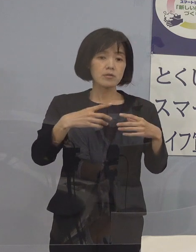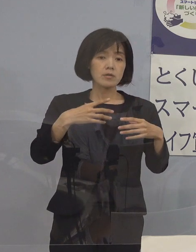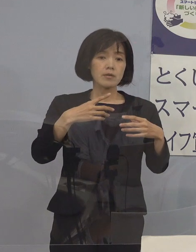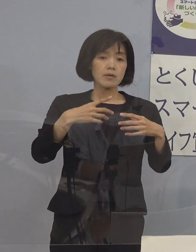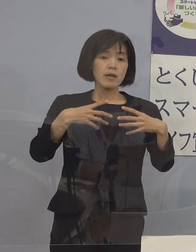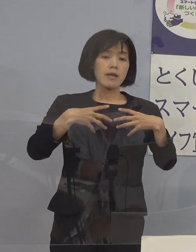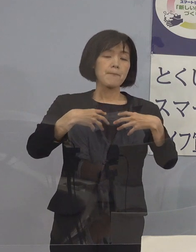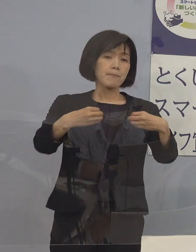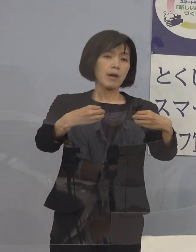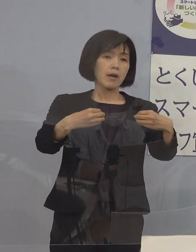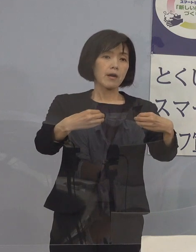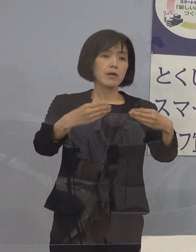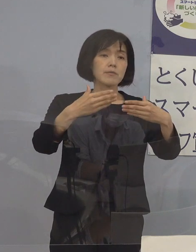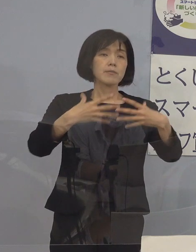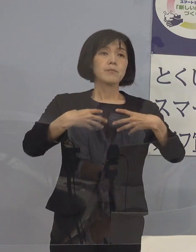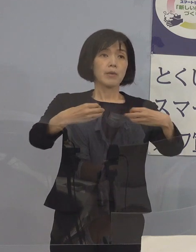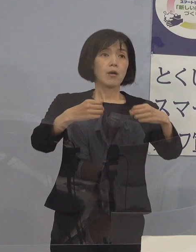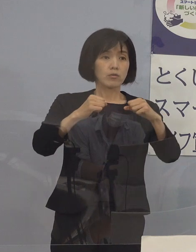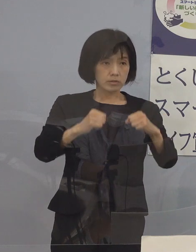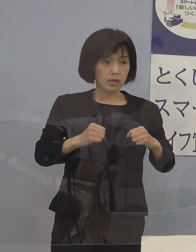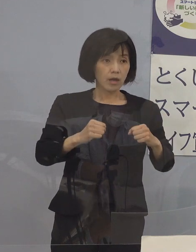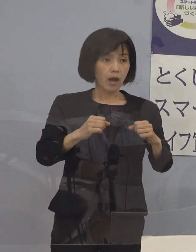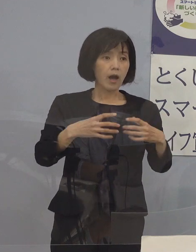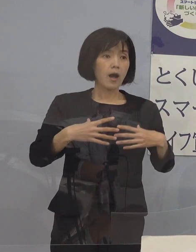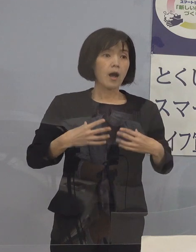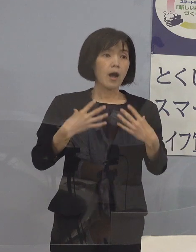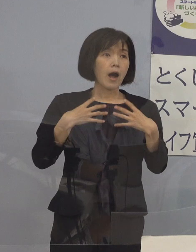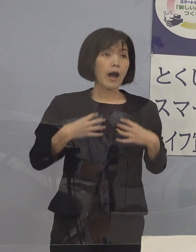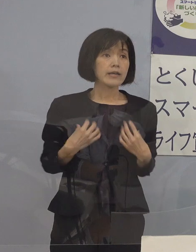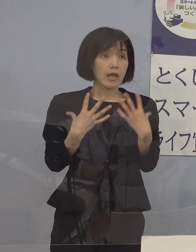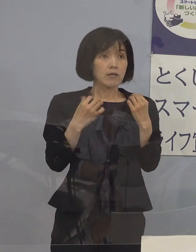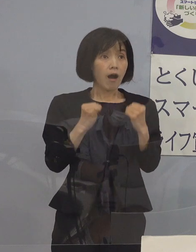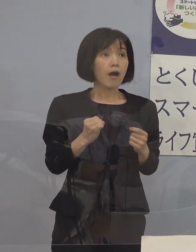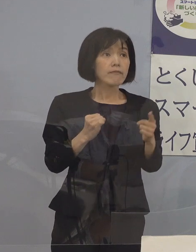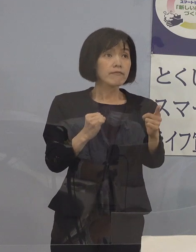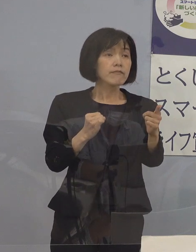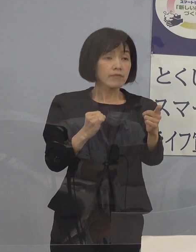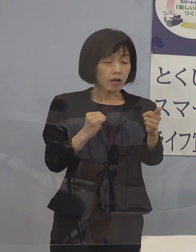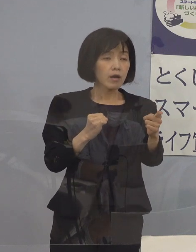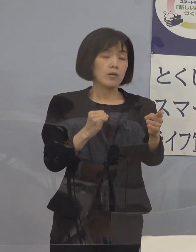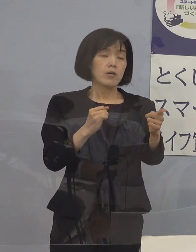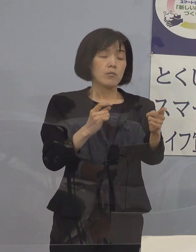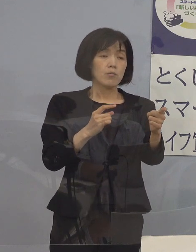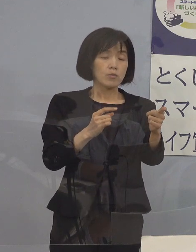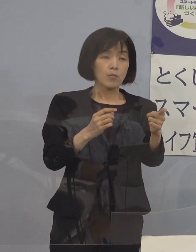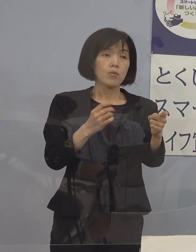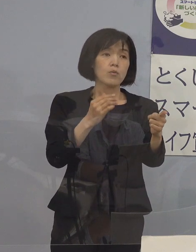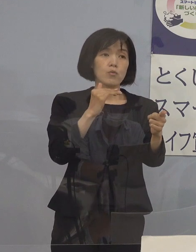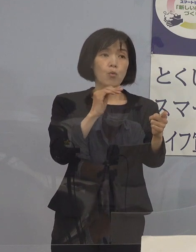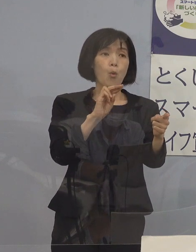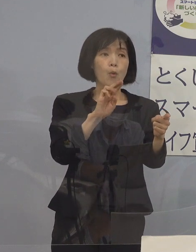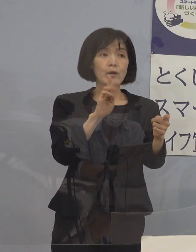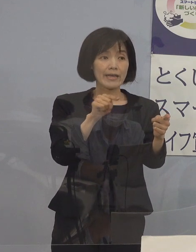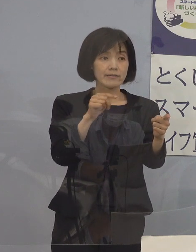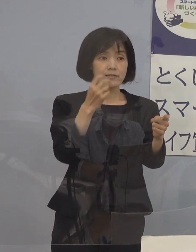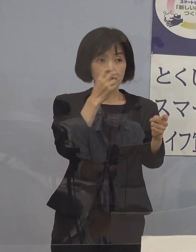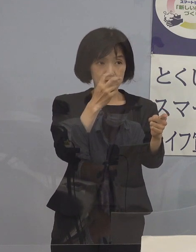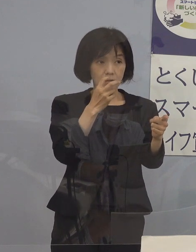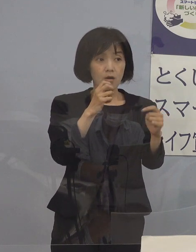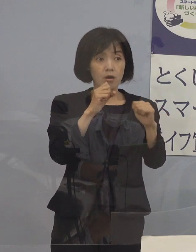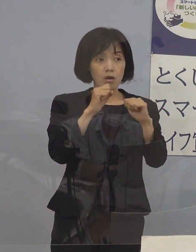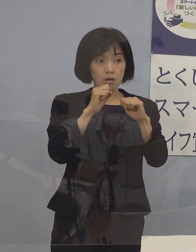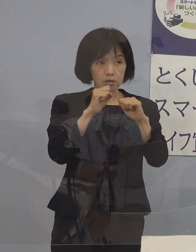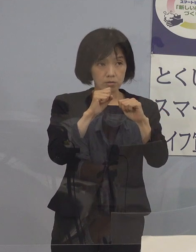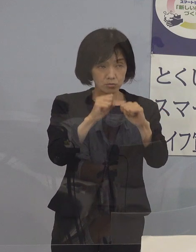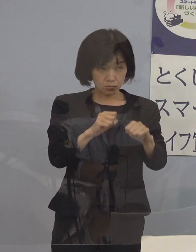合に肺炎症状がある、そうした場合には当然のことながらその場で抗原検査できる場合にはおやりになるでしょう